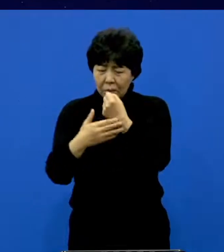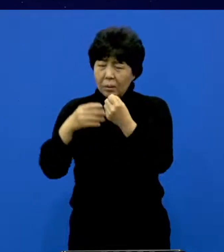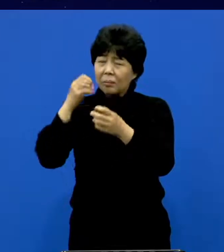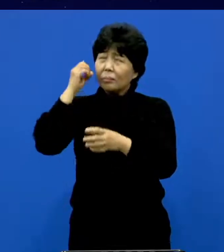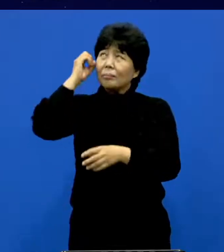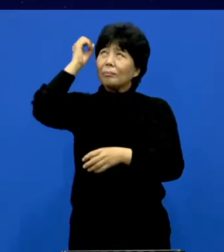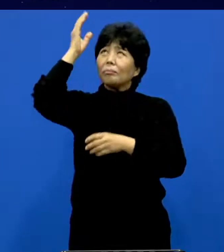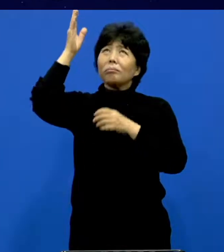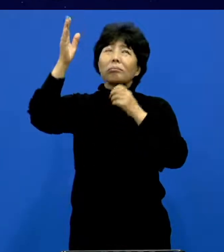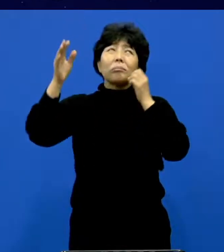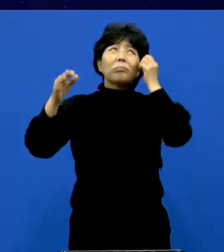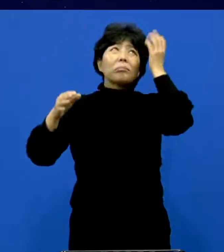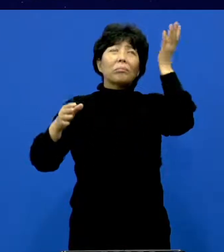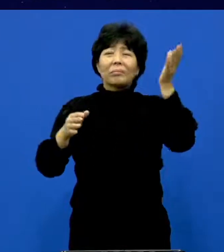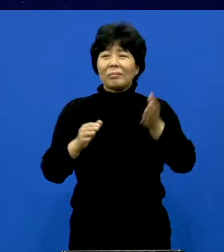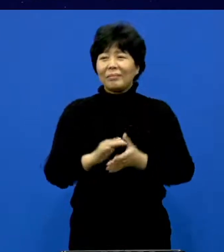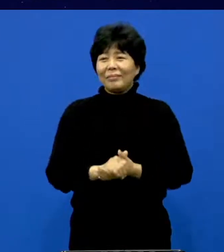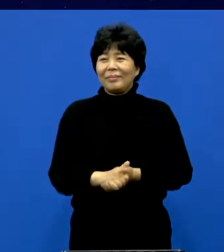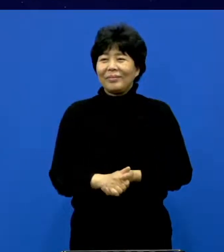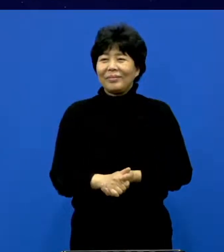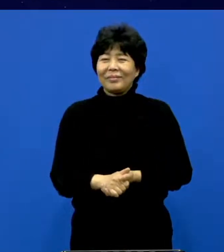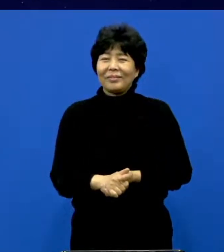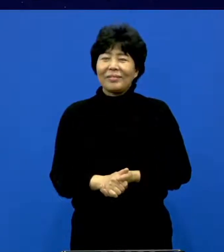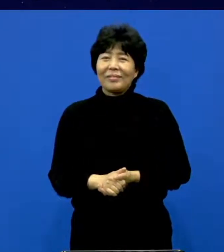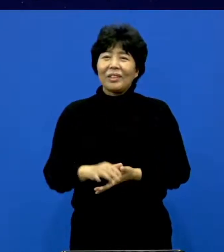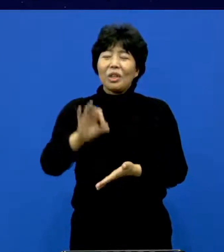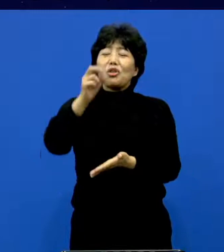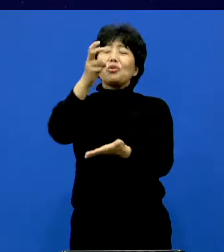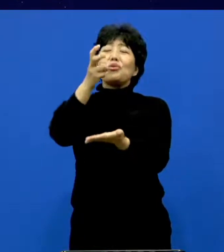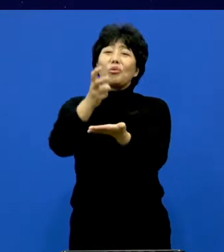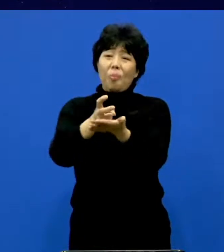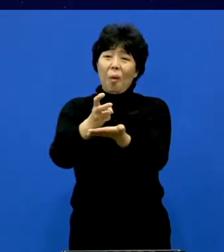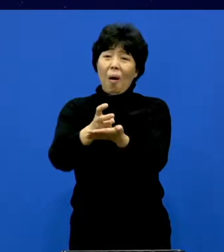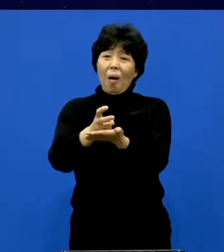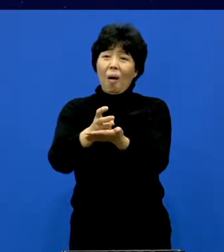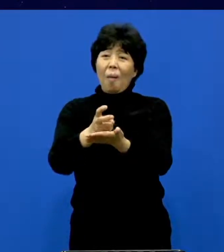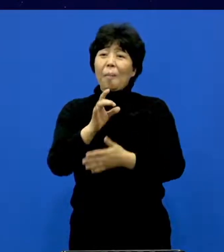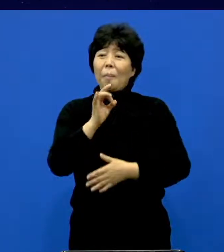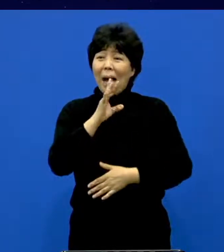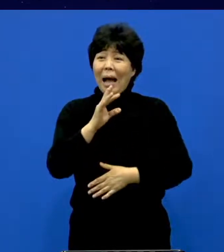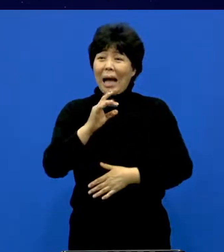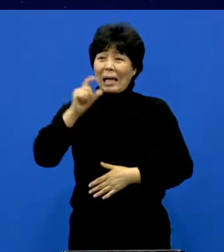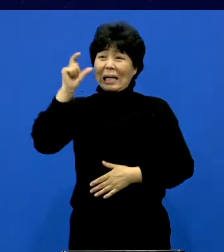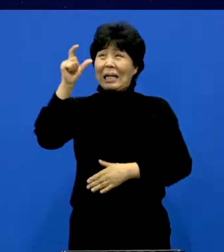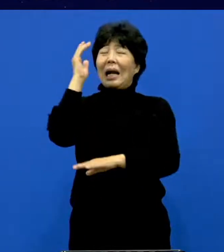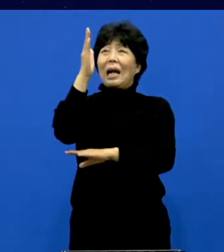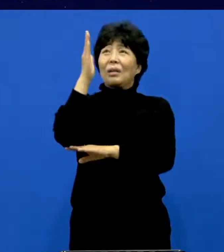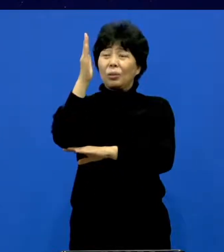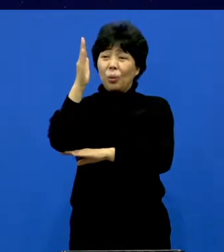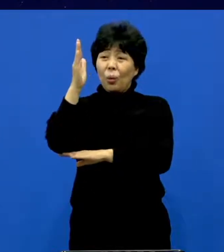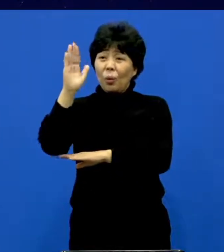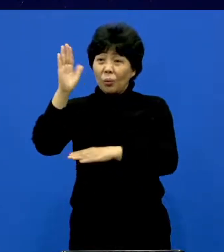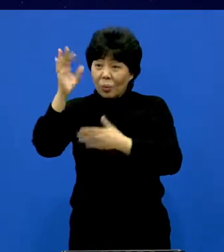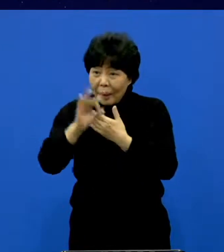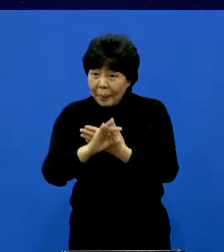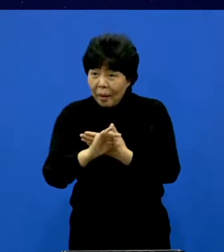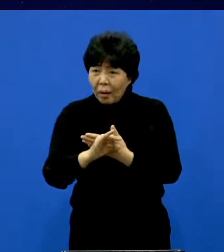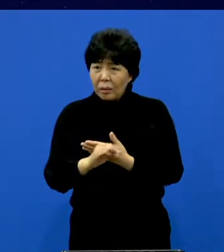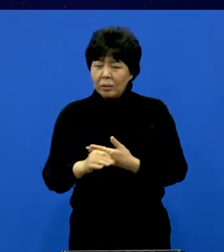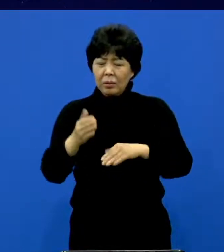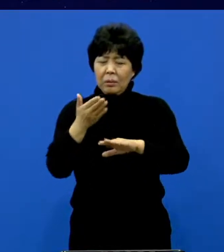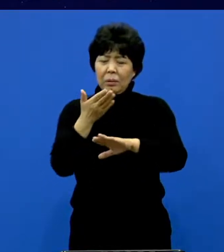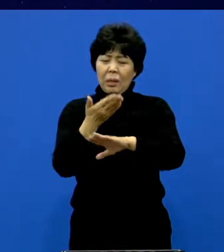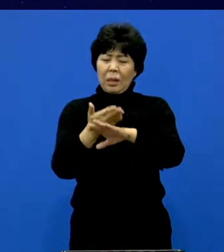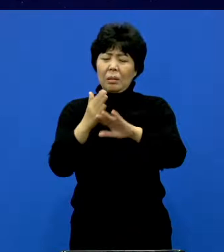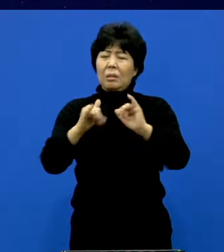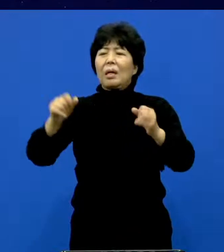막 톡톡 튀어오는 거죠. 율법이 자꾸 강조되면 어때요? 붙잡고요? 사람들을 다른 사람을 정죄하고 판단하기